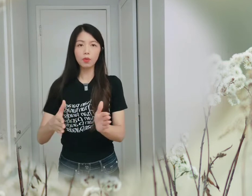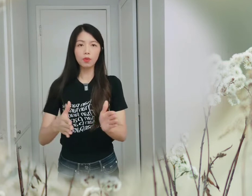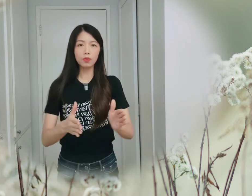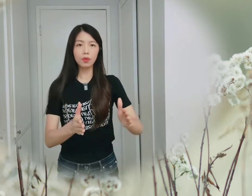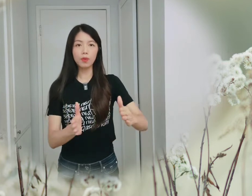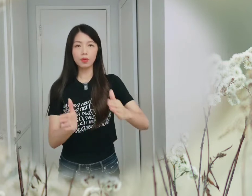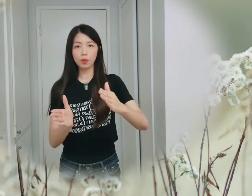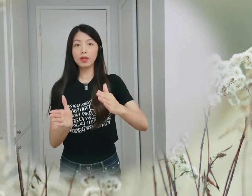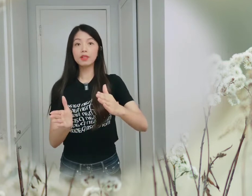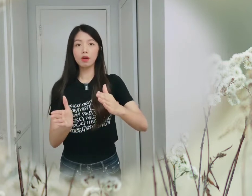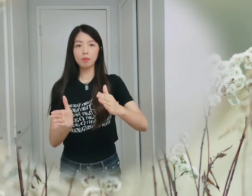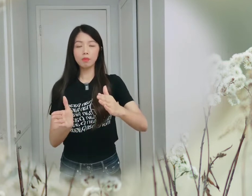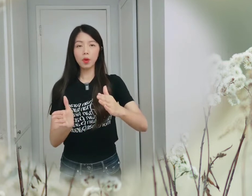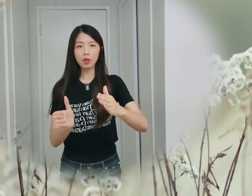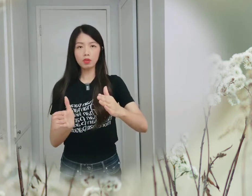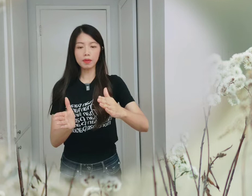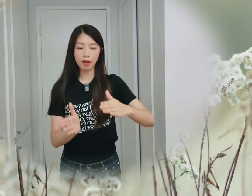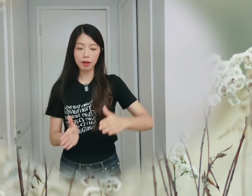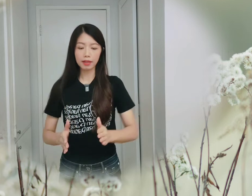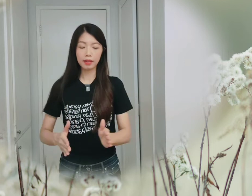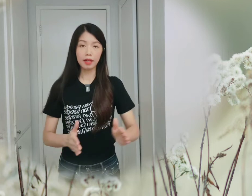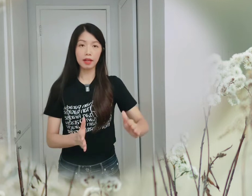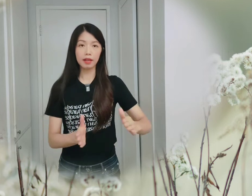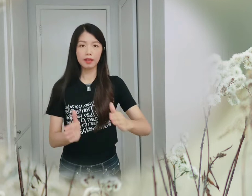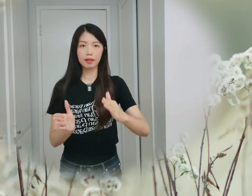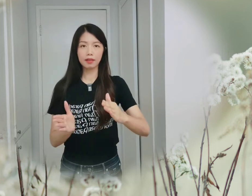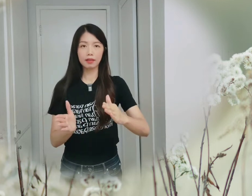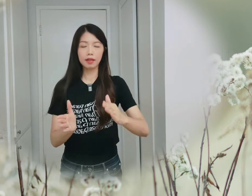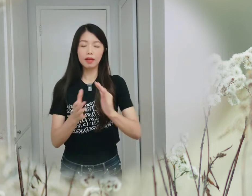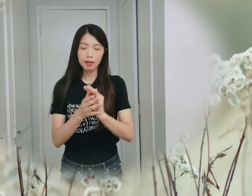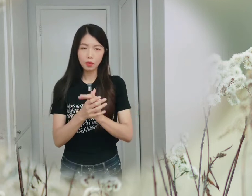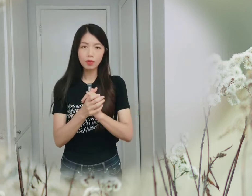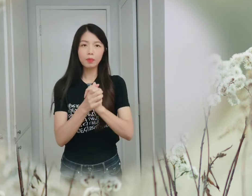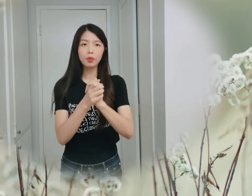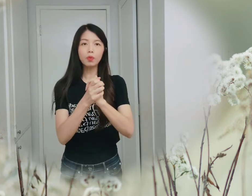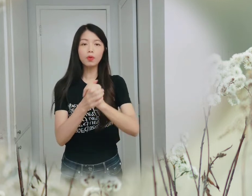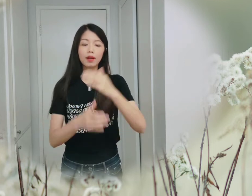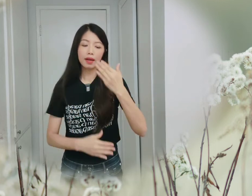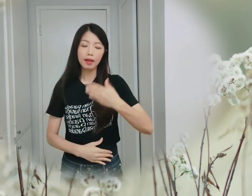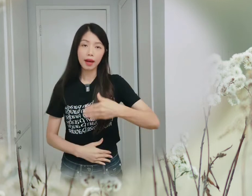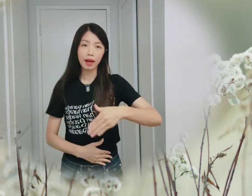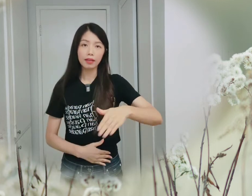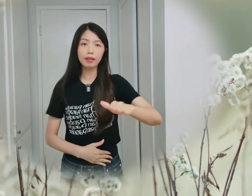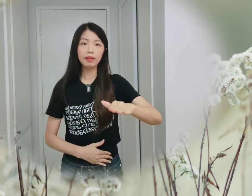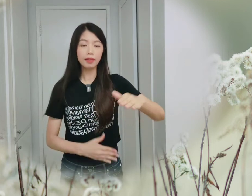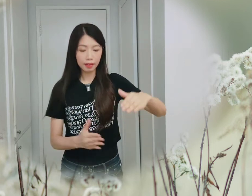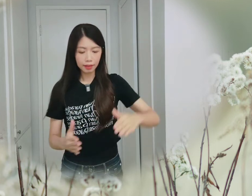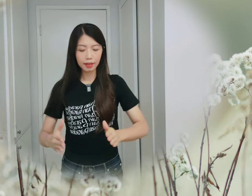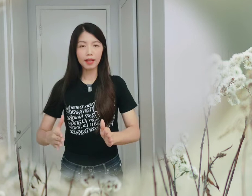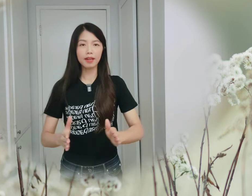왼쪽으로 오른쪽으로 왼쪽으로 길처럼 표현해 주시면 돼요. 길. 손 잡고